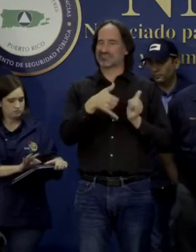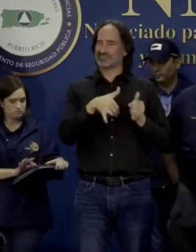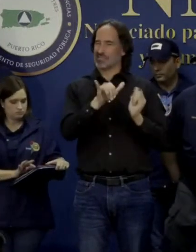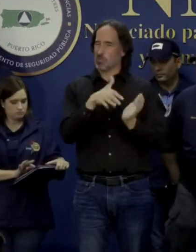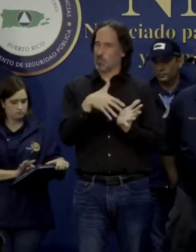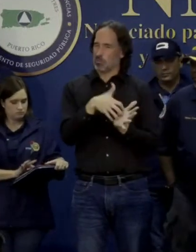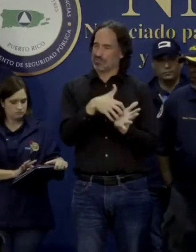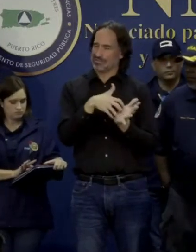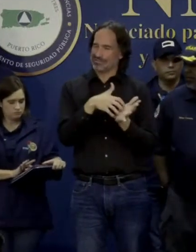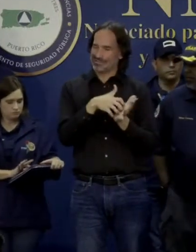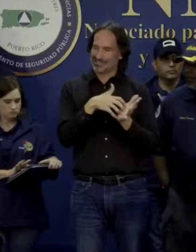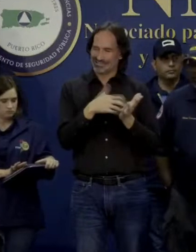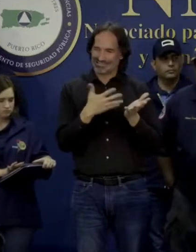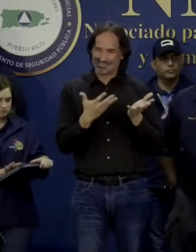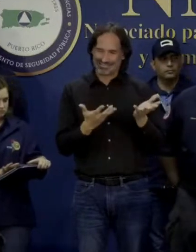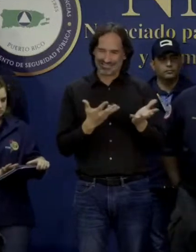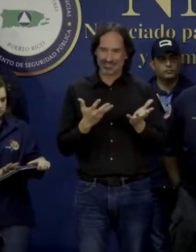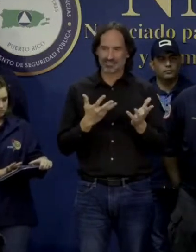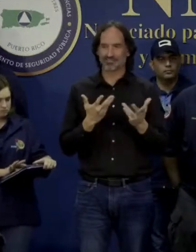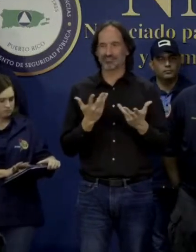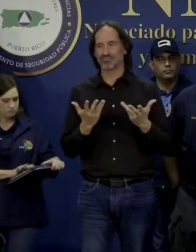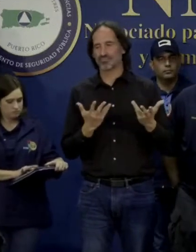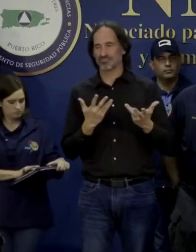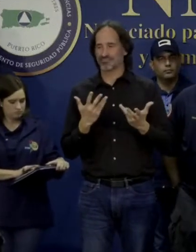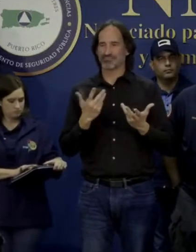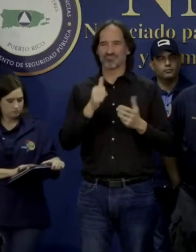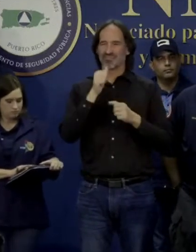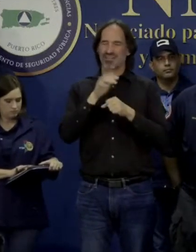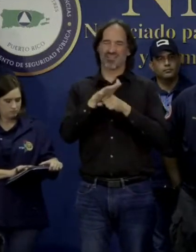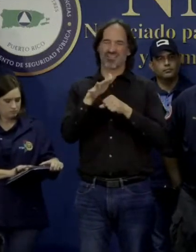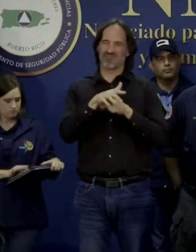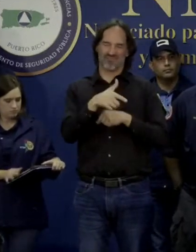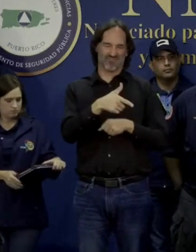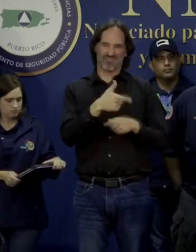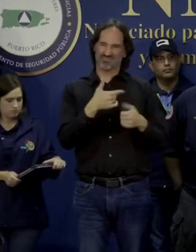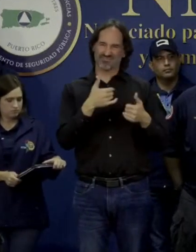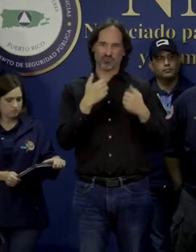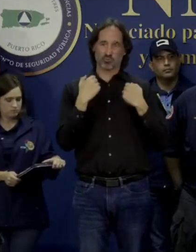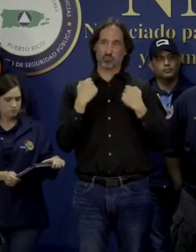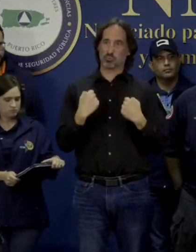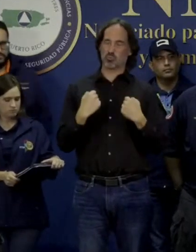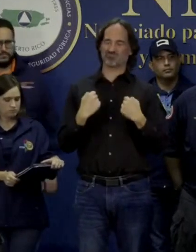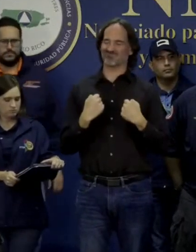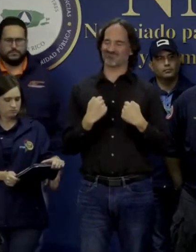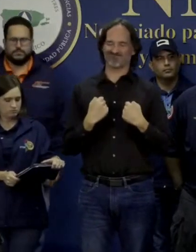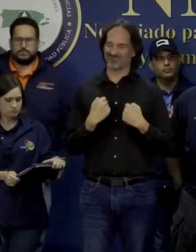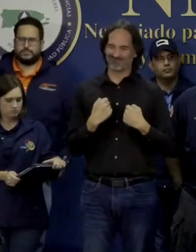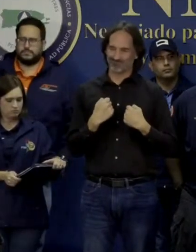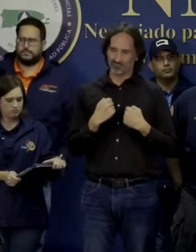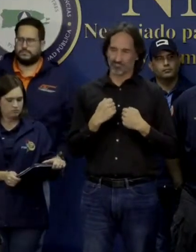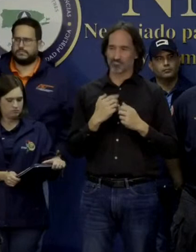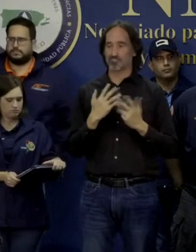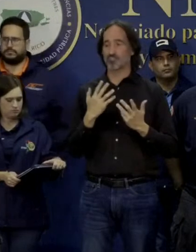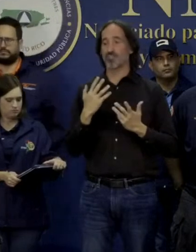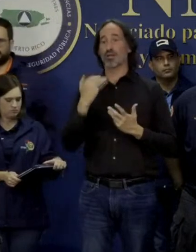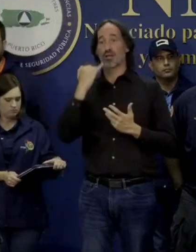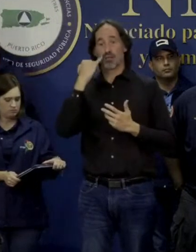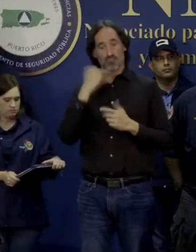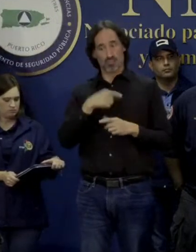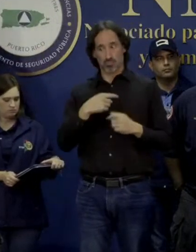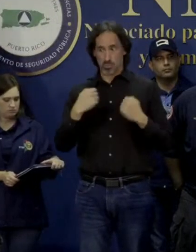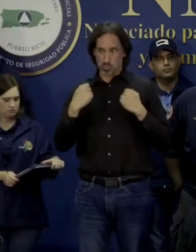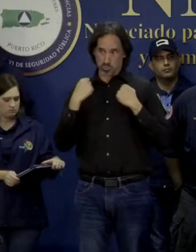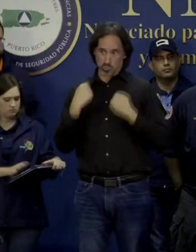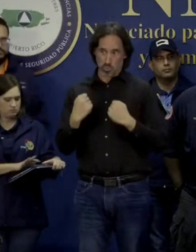resistencia estructural que requiere, que por diseño es cuando está lleno. Un tanque vacío, pues es una estructura, aunque es